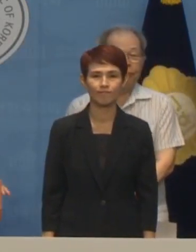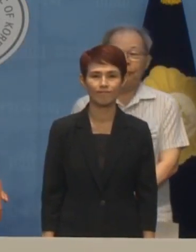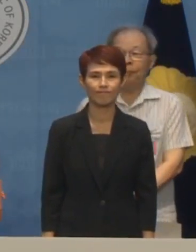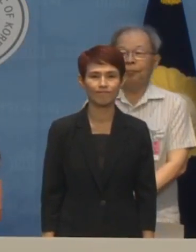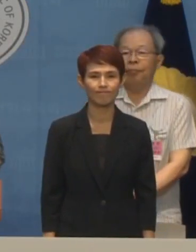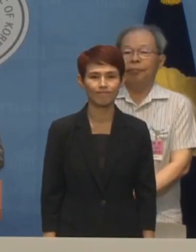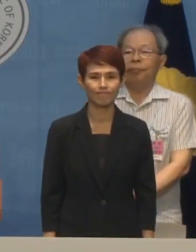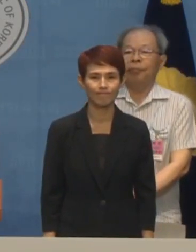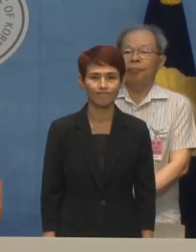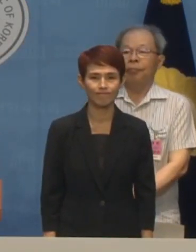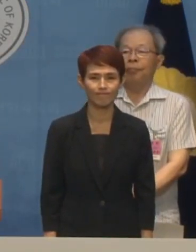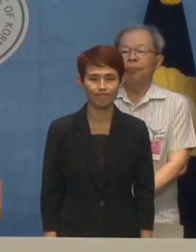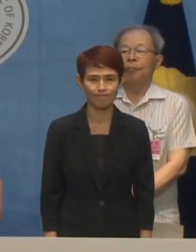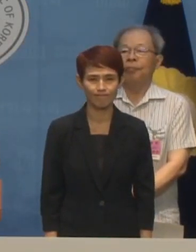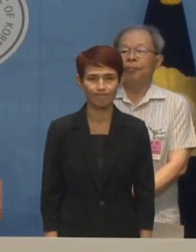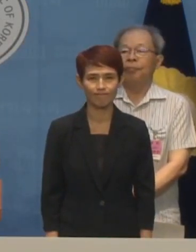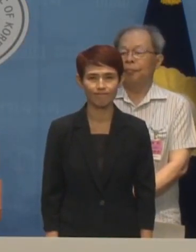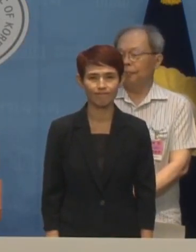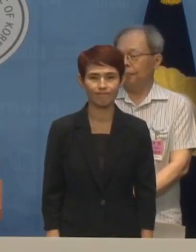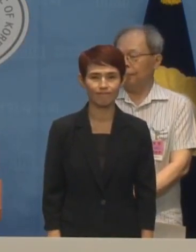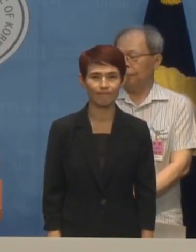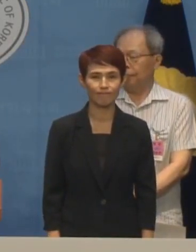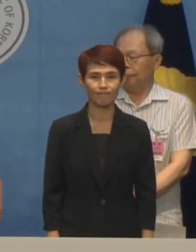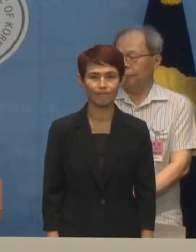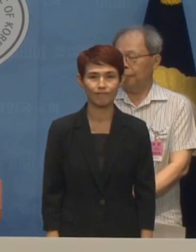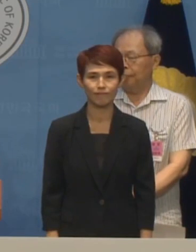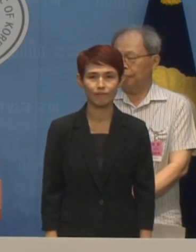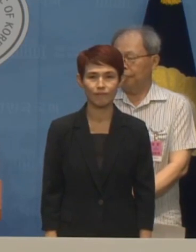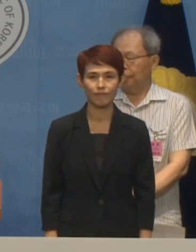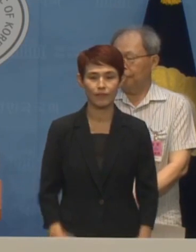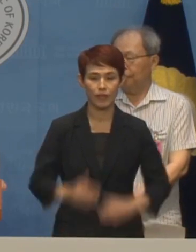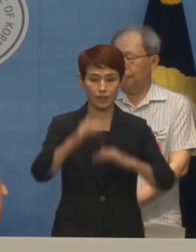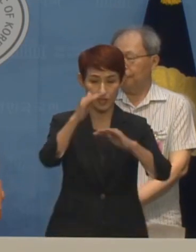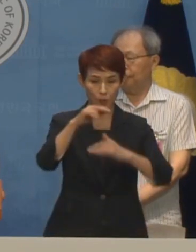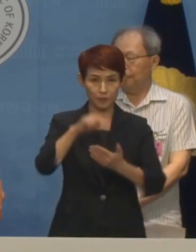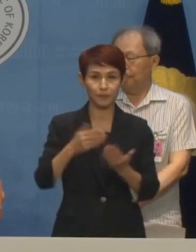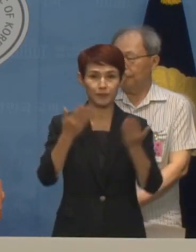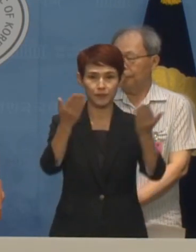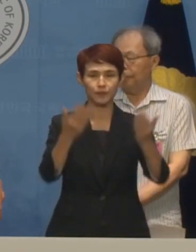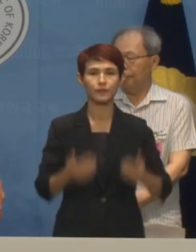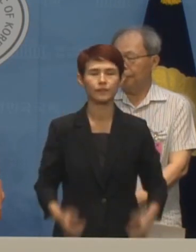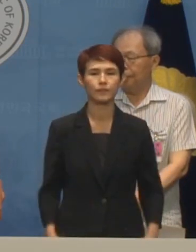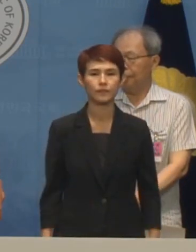예, 국회 정무위원회 조승래 의원입니다. 저희들이 준비한 성명을 낭독하도록 하겠습니다.